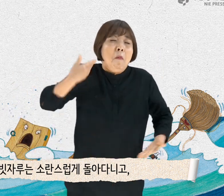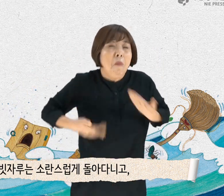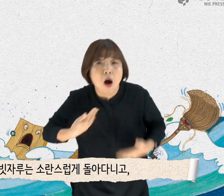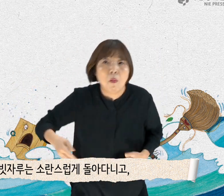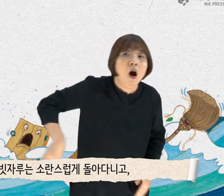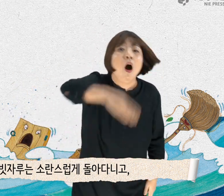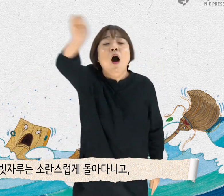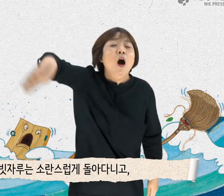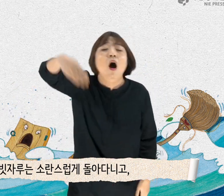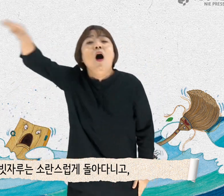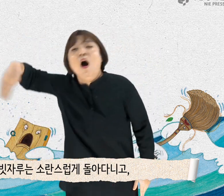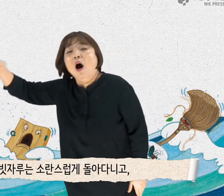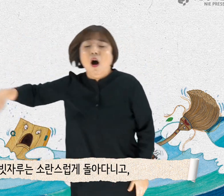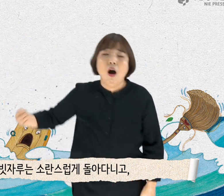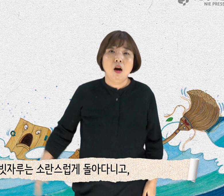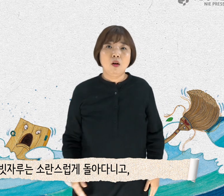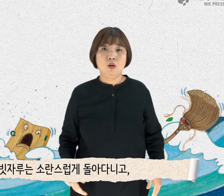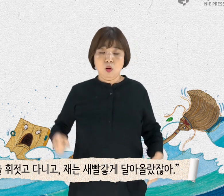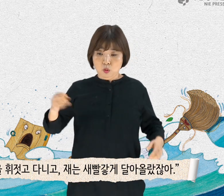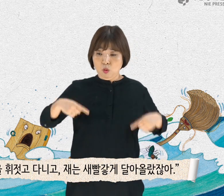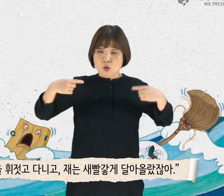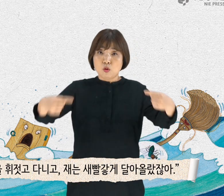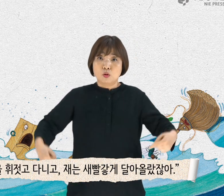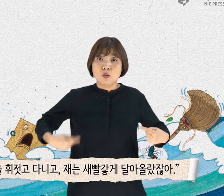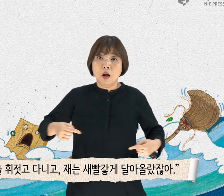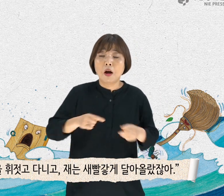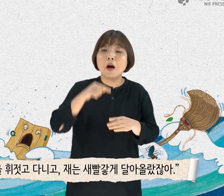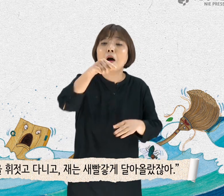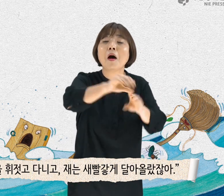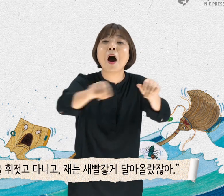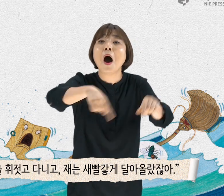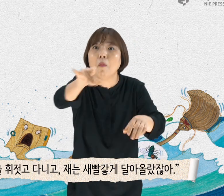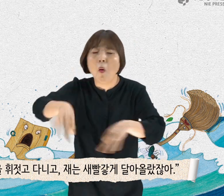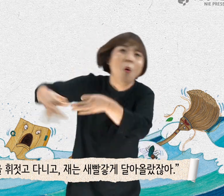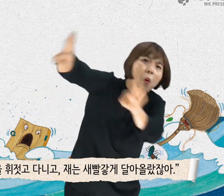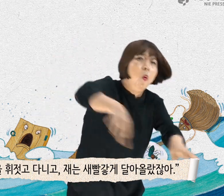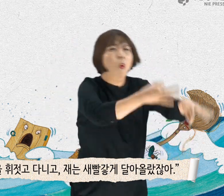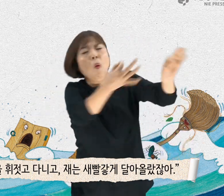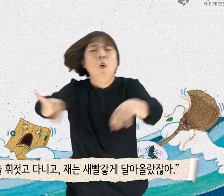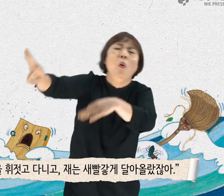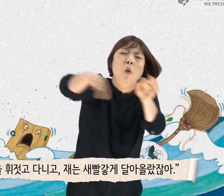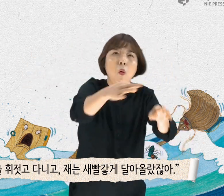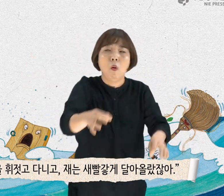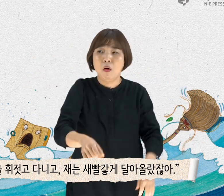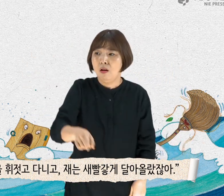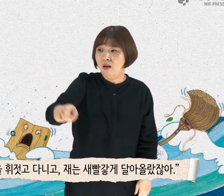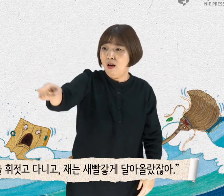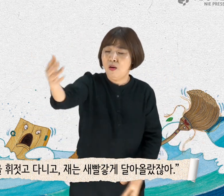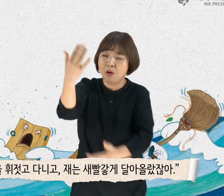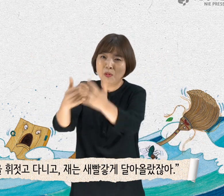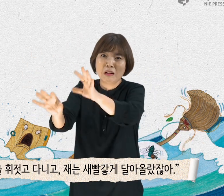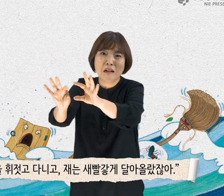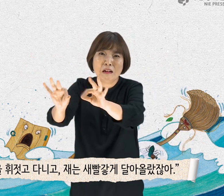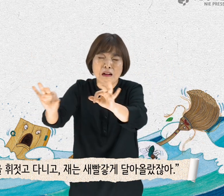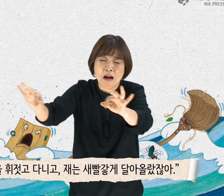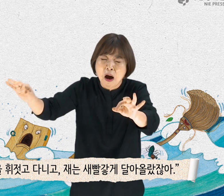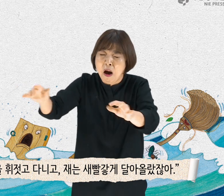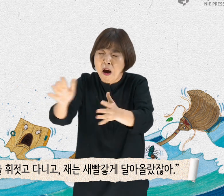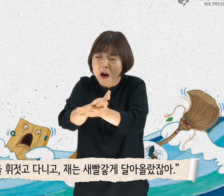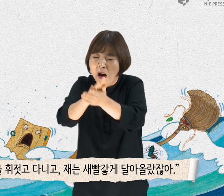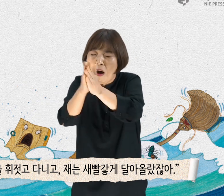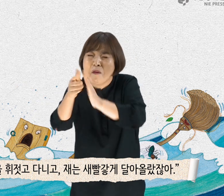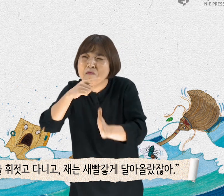소란스럽게 돌아다니고 수레는 마당을 휘젓고 다니고 쟤는 새빨갛게